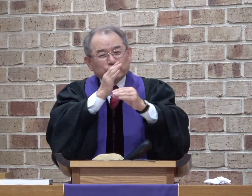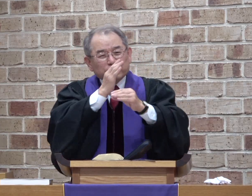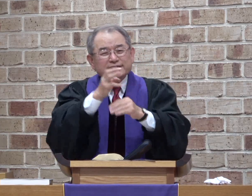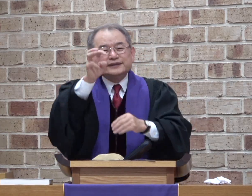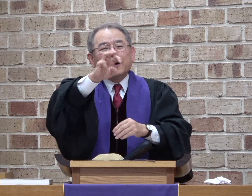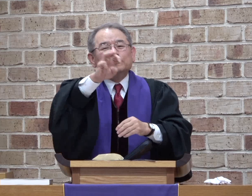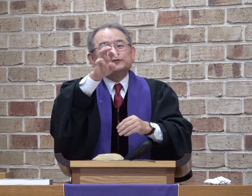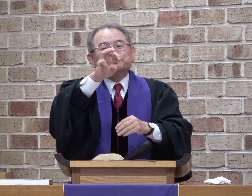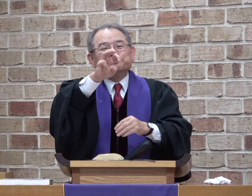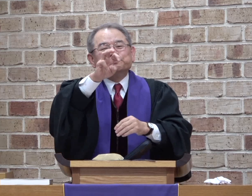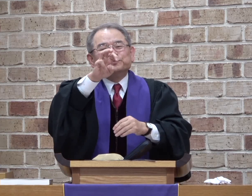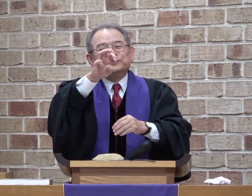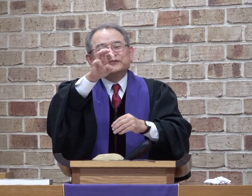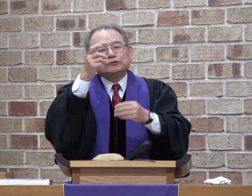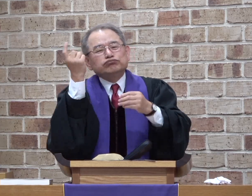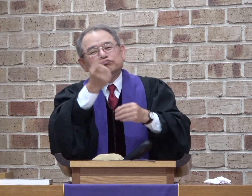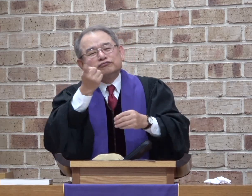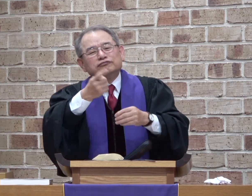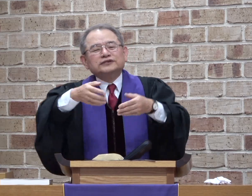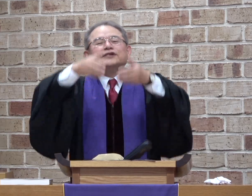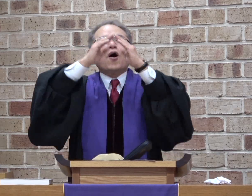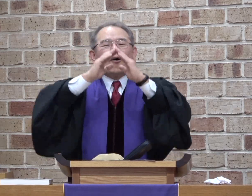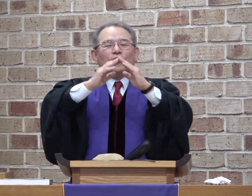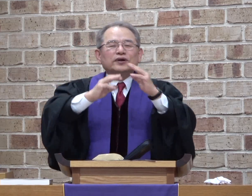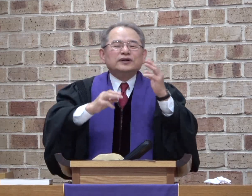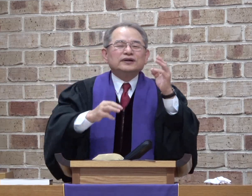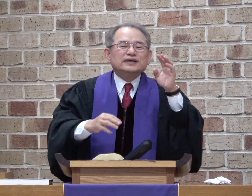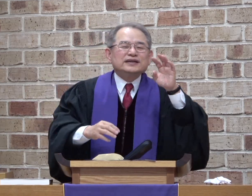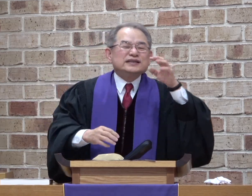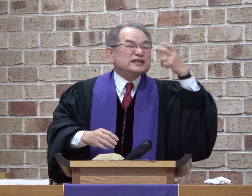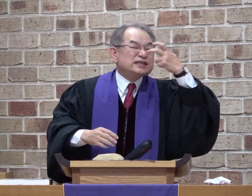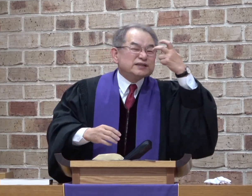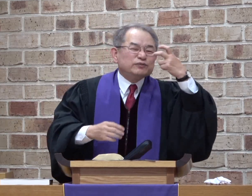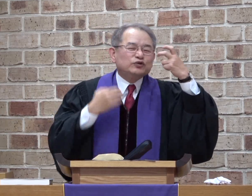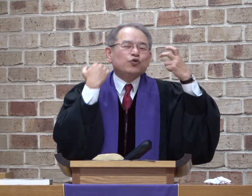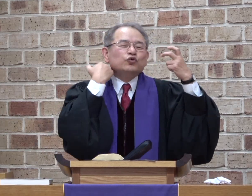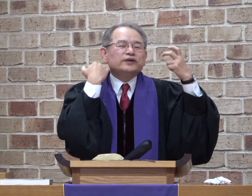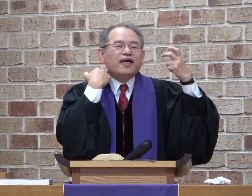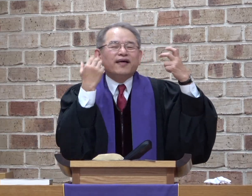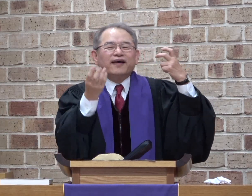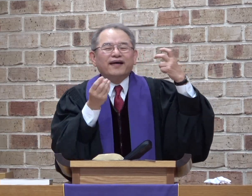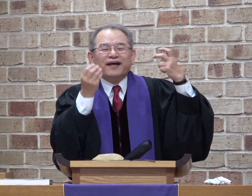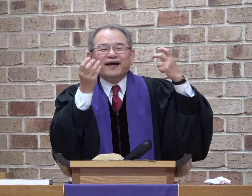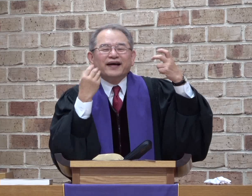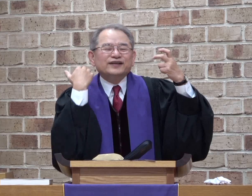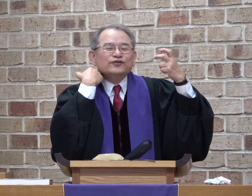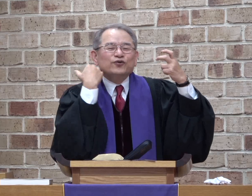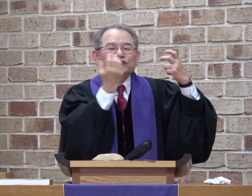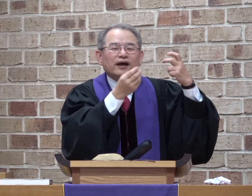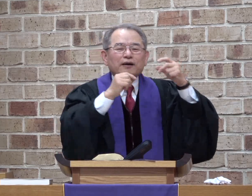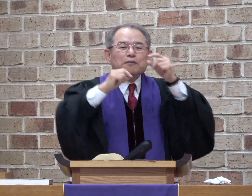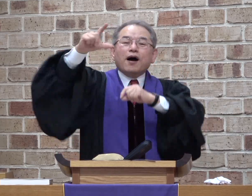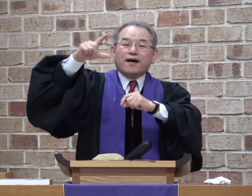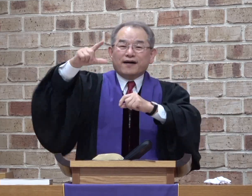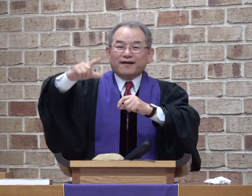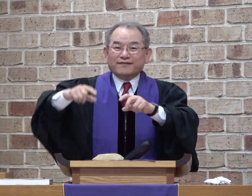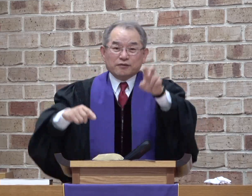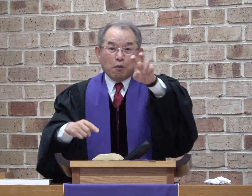분들은 한 목사님들 가운데 30% 정도가 교회를 건축하신다고